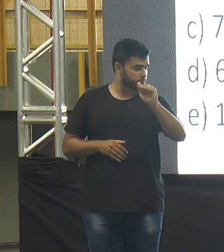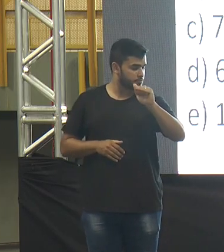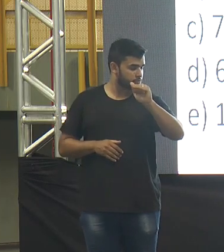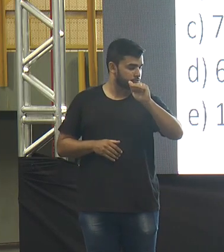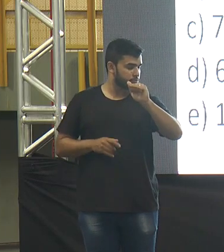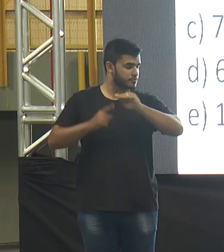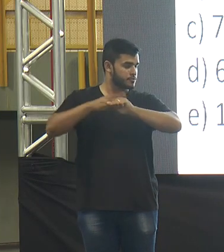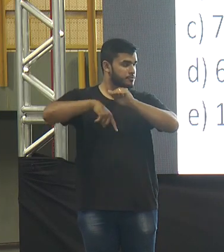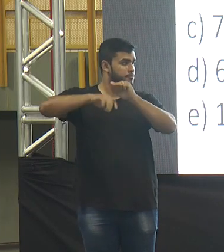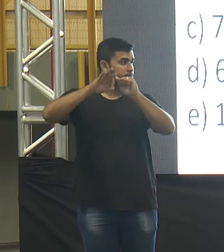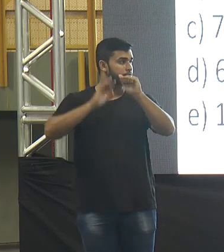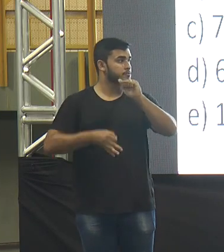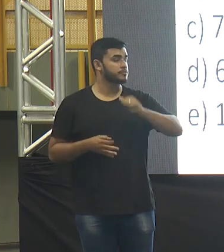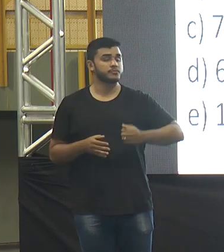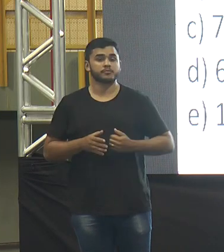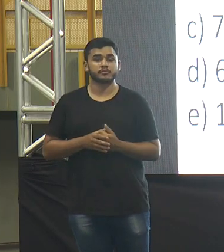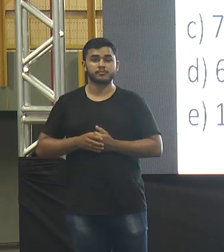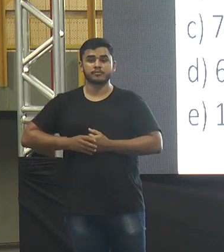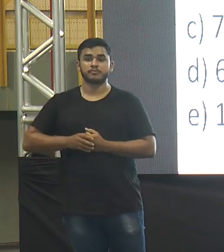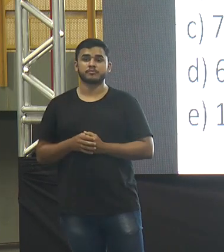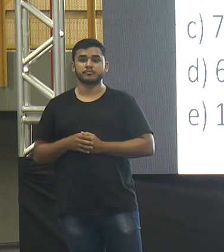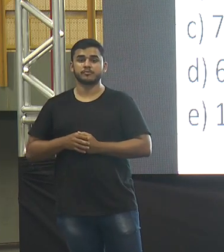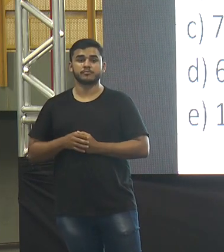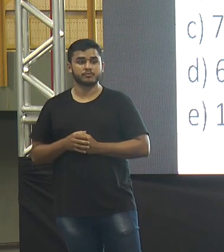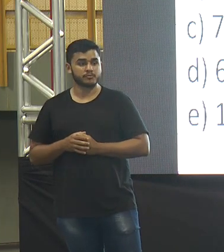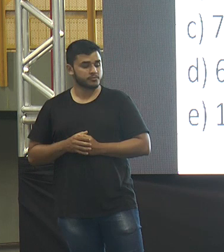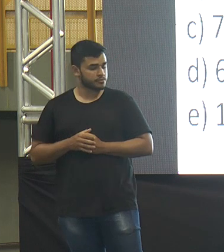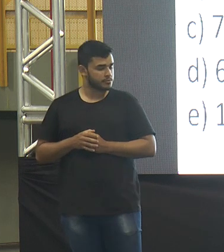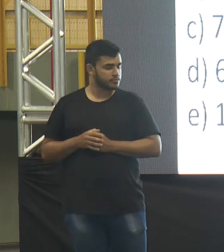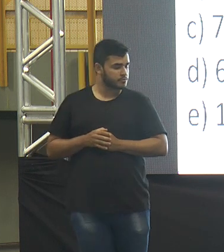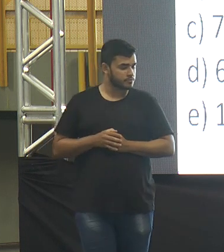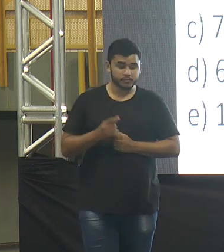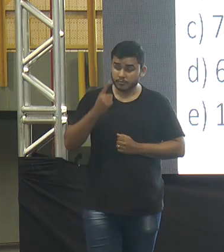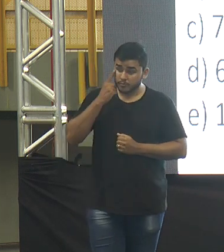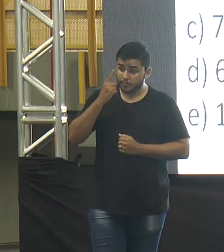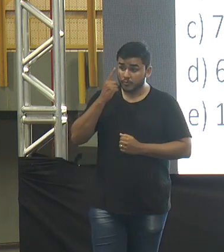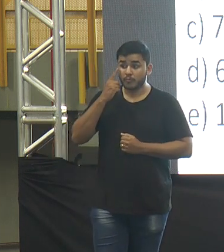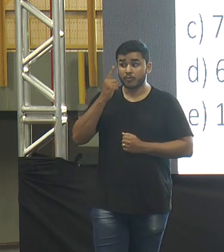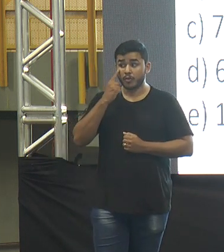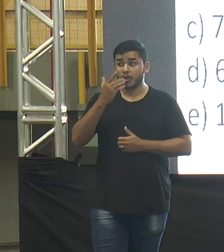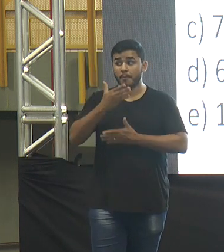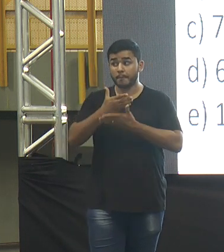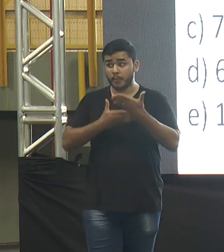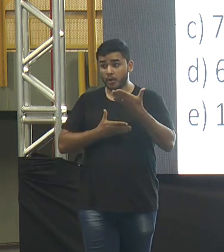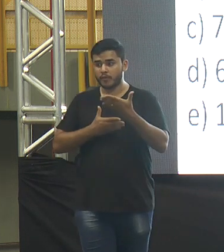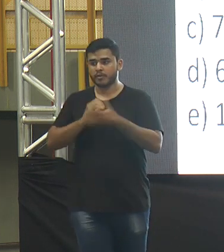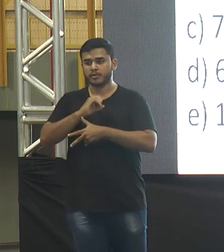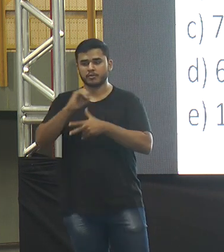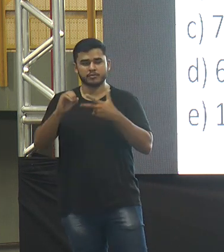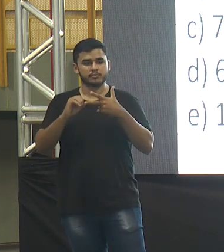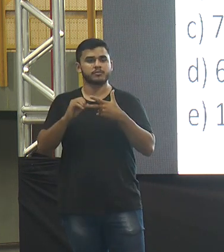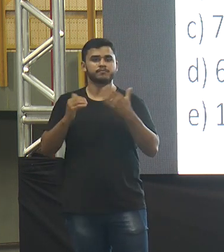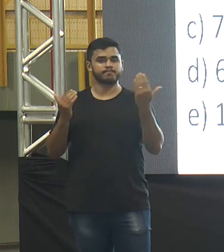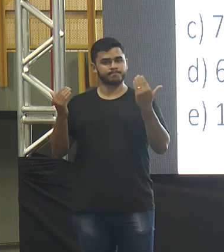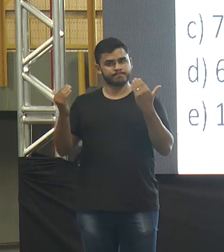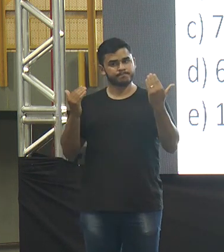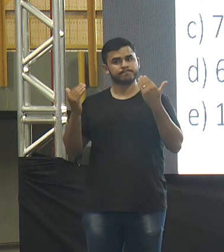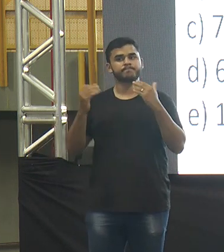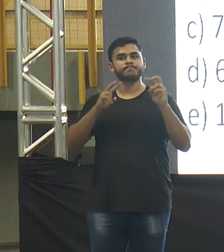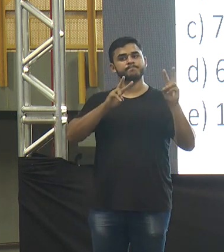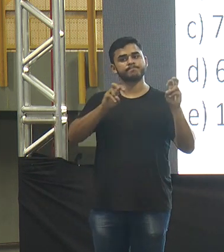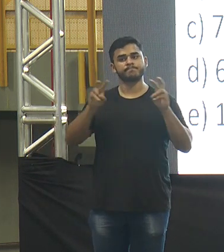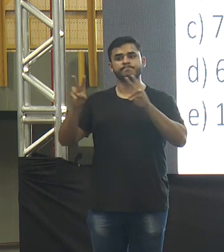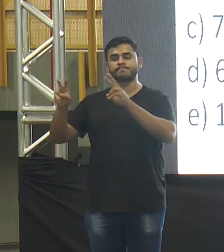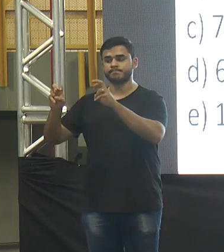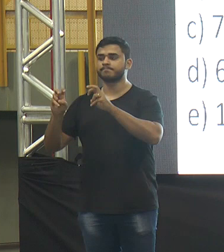item A, desculpem. Agora sim, de novo, a prova do Enem relacionando 2 assuntos muito